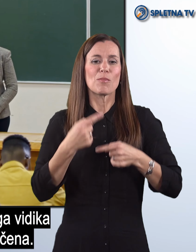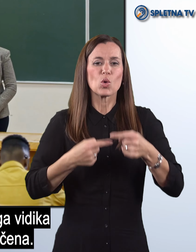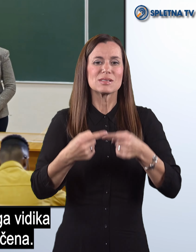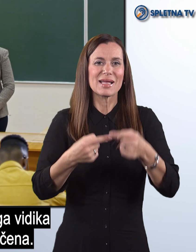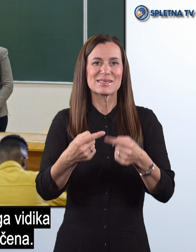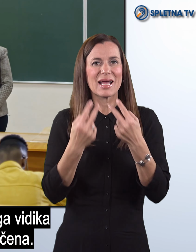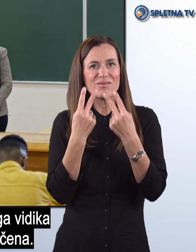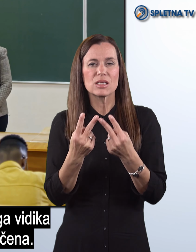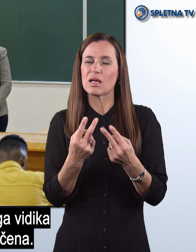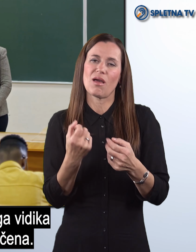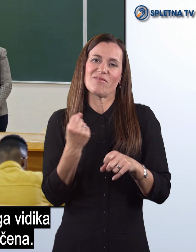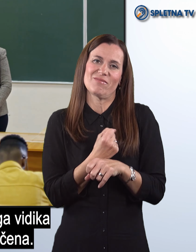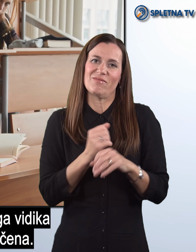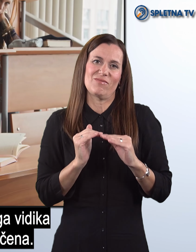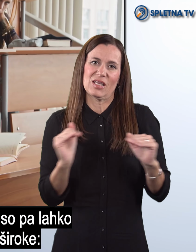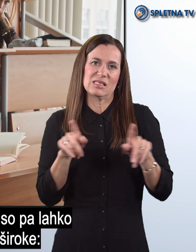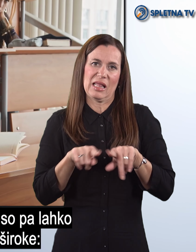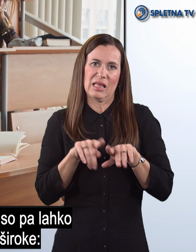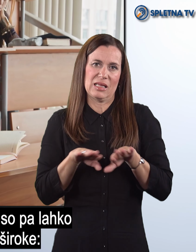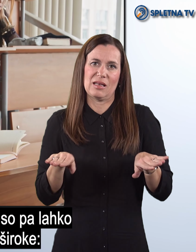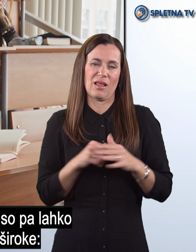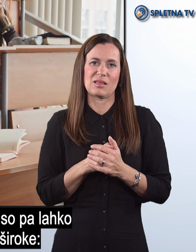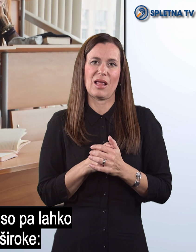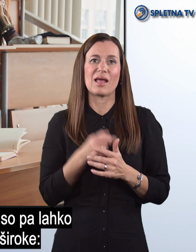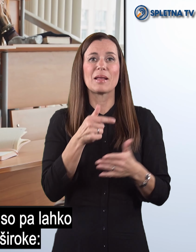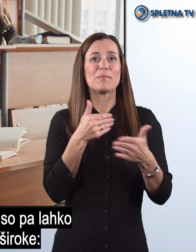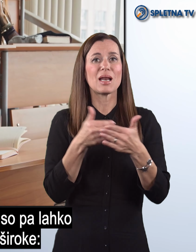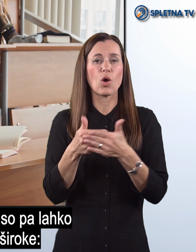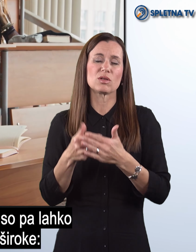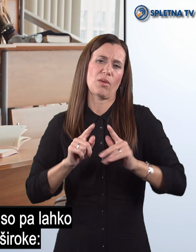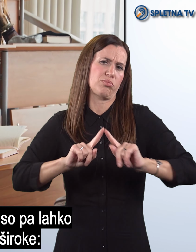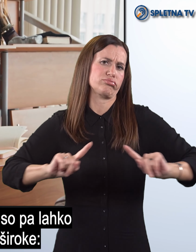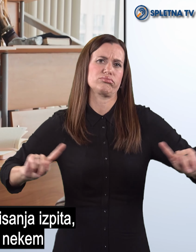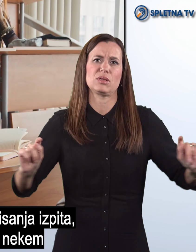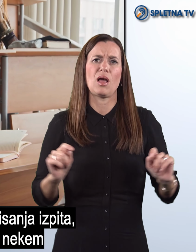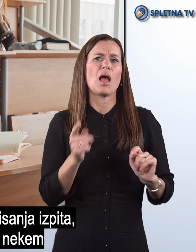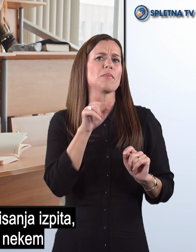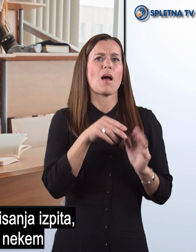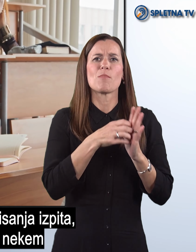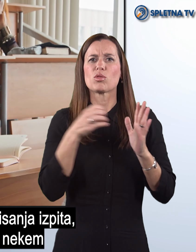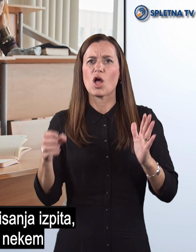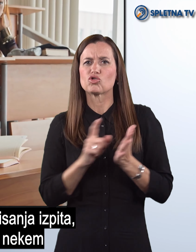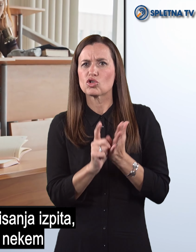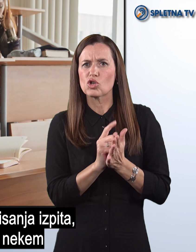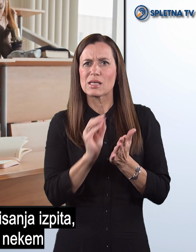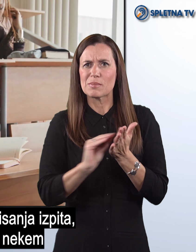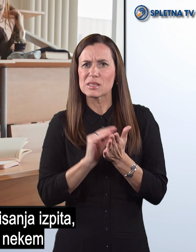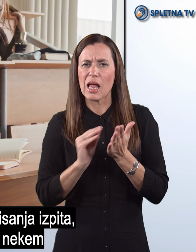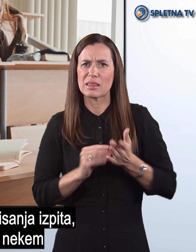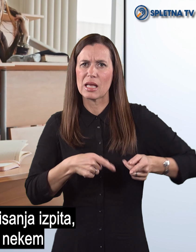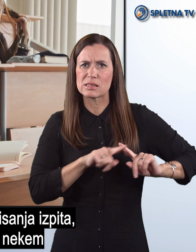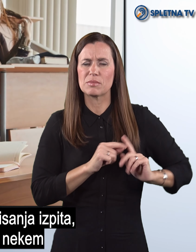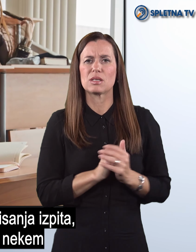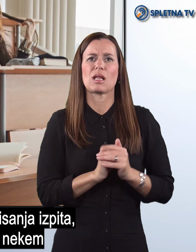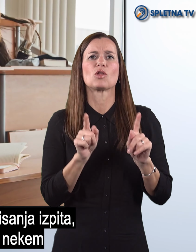vidika zelo fiksirana, ne. Te prilagoditve so pa lahko zelo široke, podaljšan čas pisanja